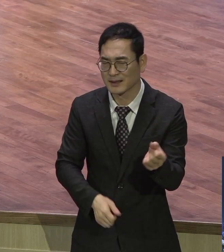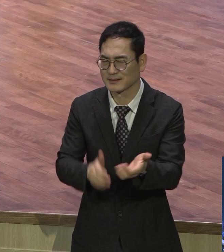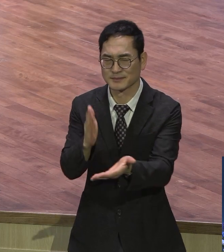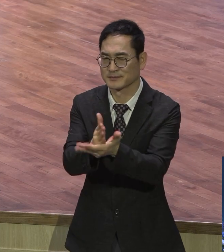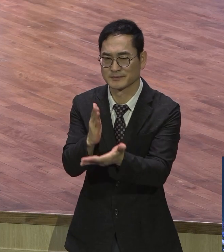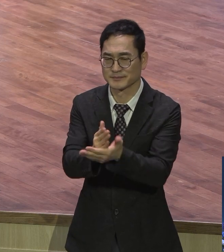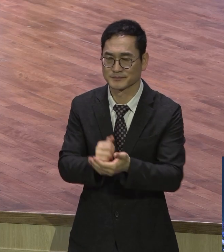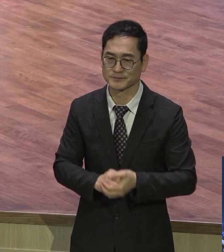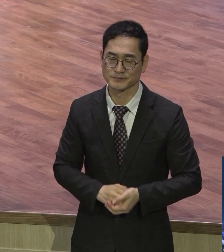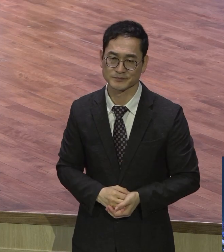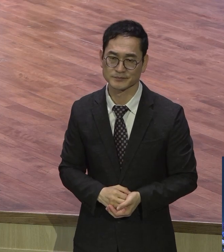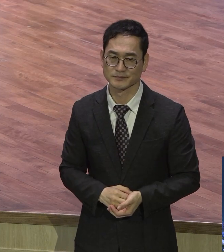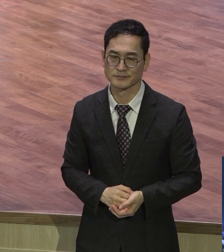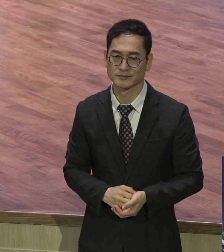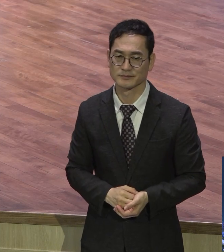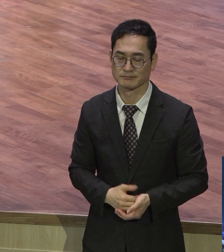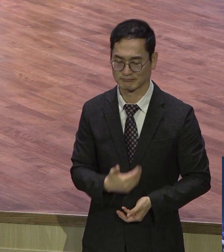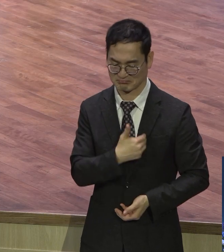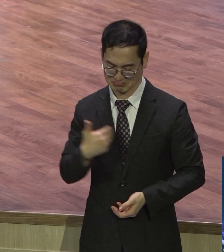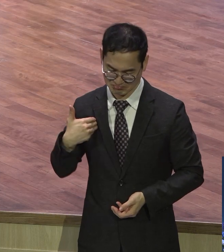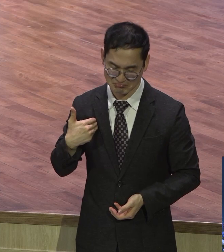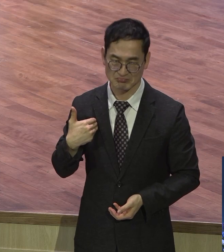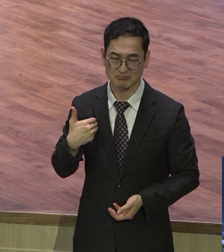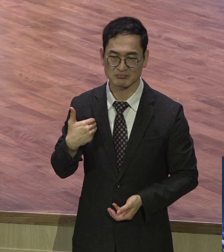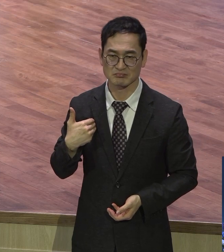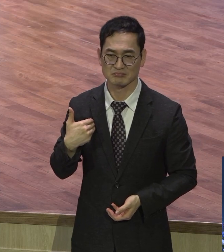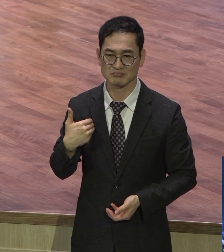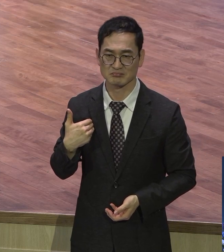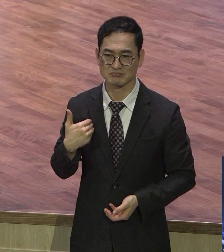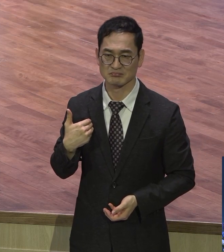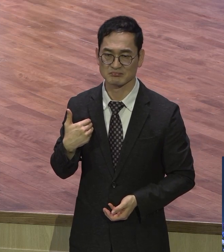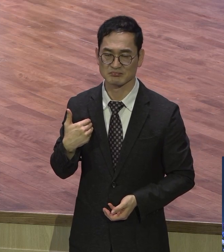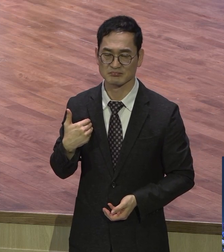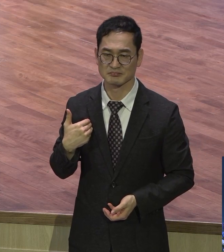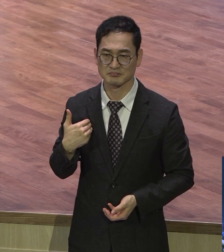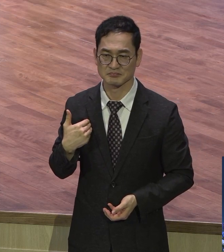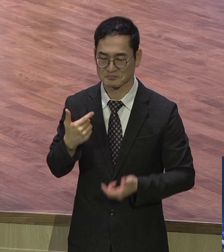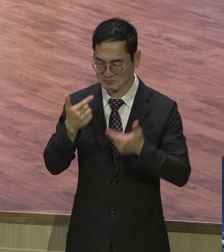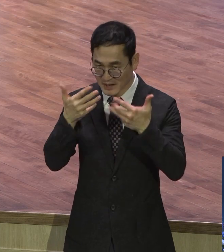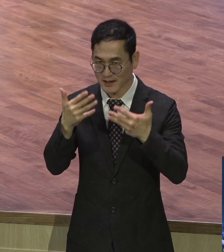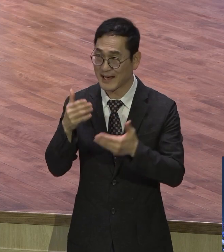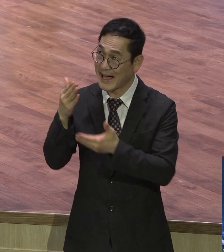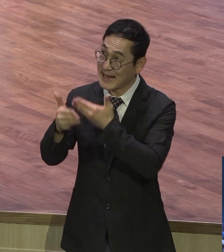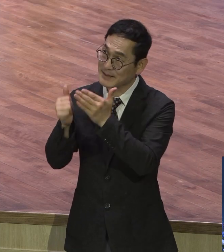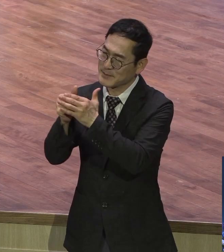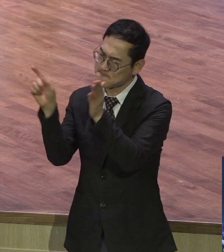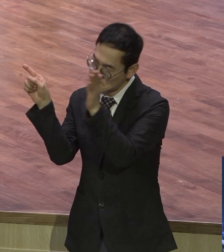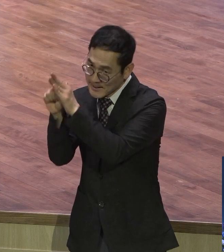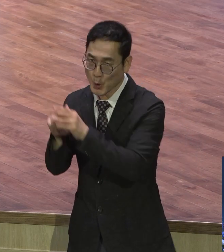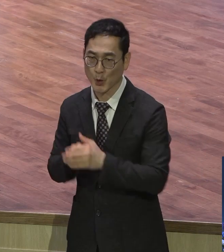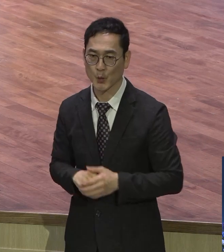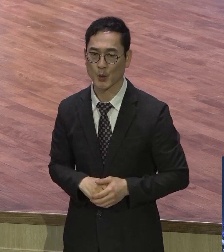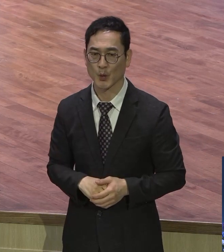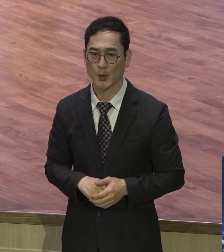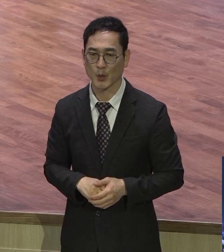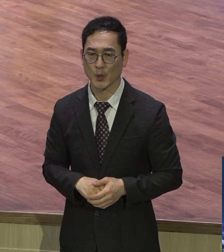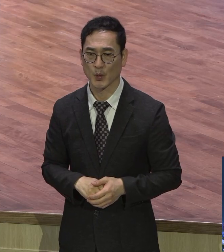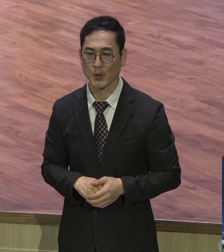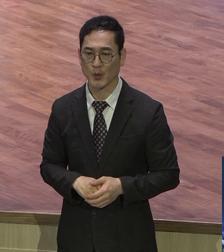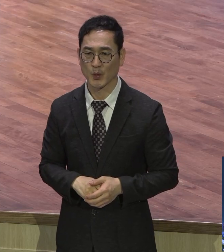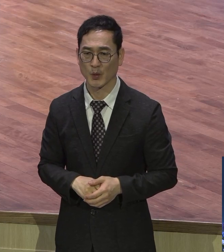있다가 죽을 거예요 당당하게 확실하게 분명하게 하나님의 절대적 믿고 확고 부동한 믿음 가지고